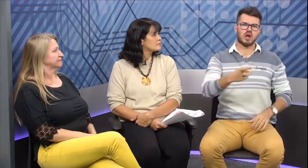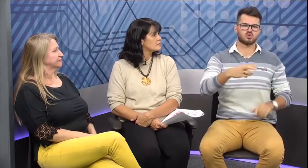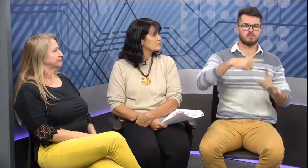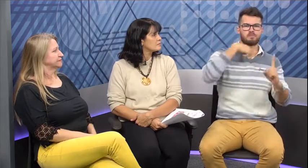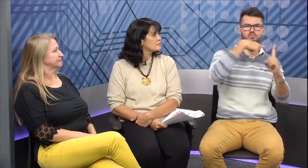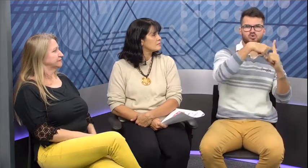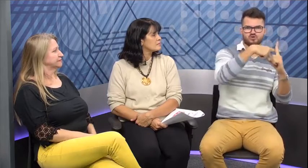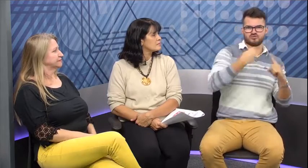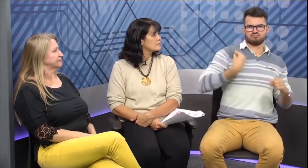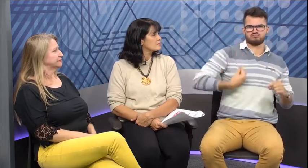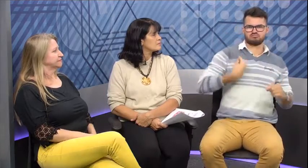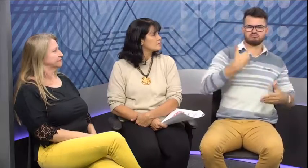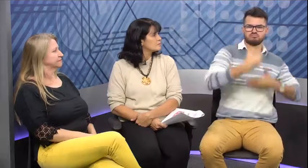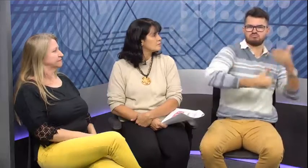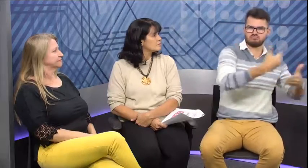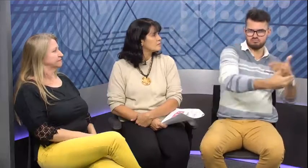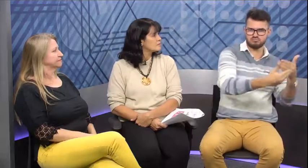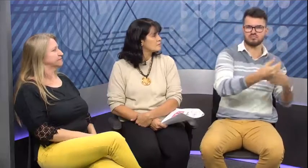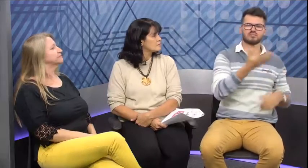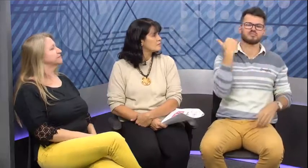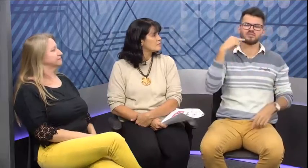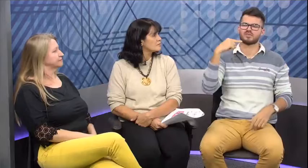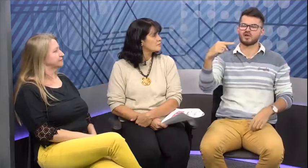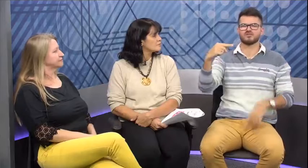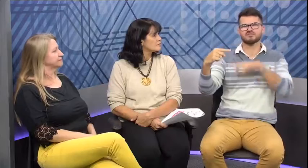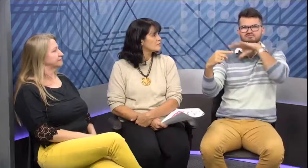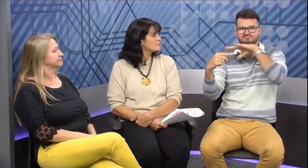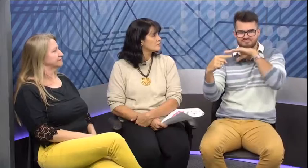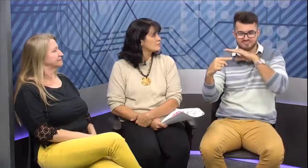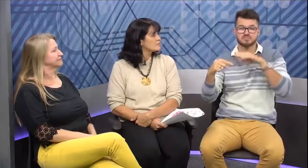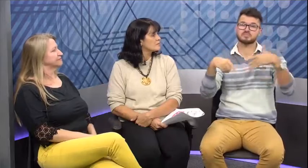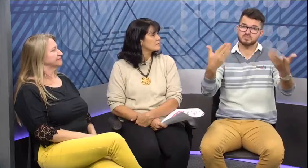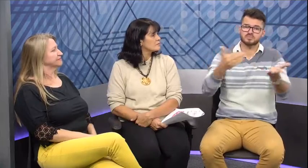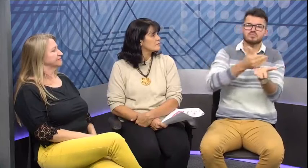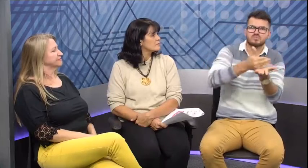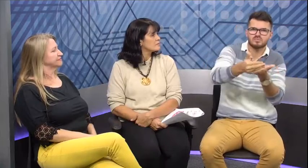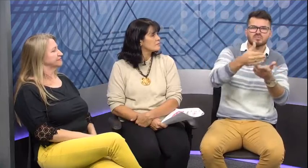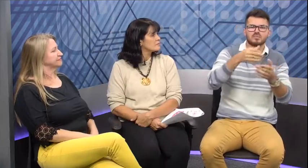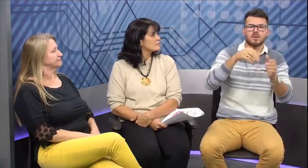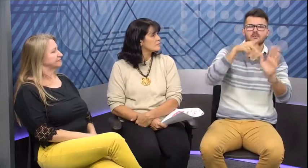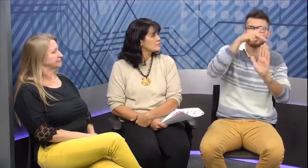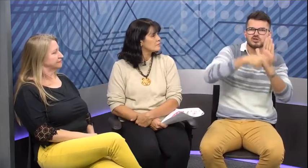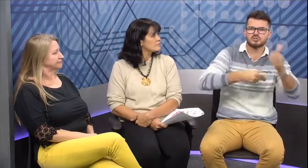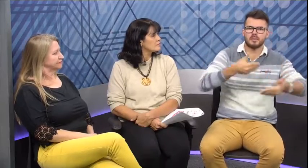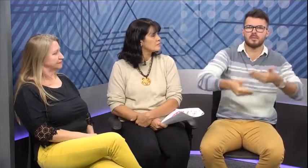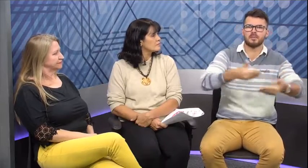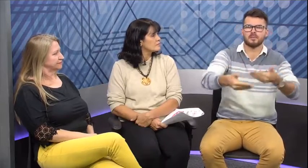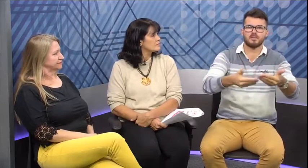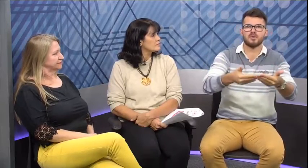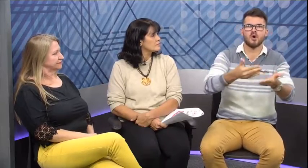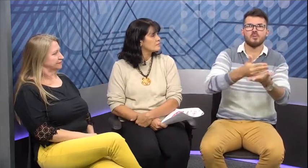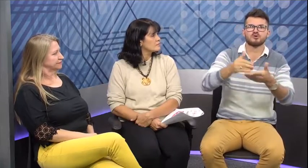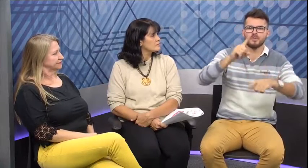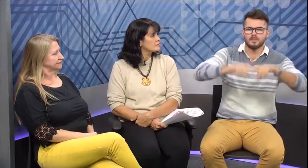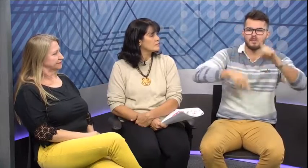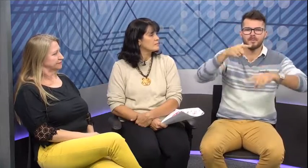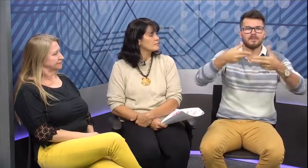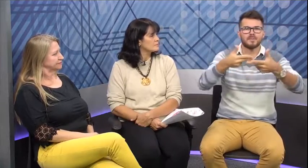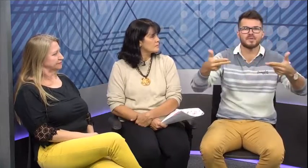e o resultado positivos em relação a Libras, né, ao contar histórias, daqueles que não utilizam de